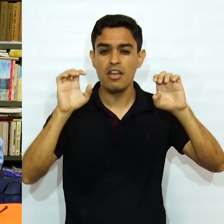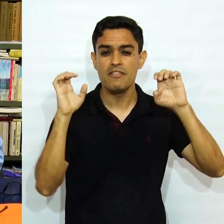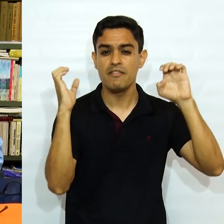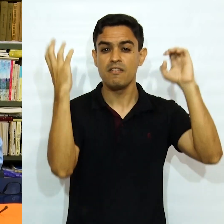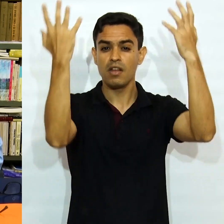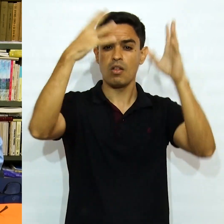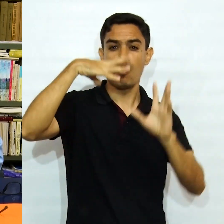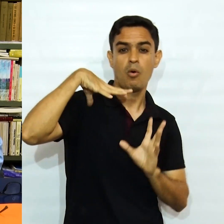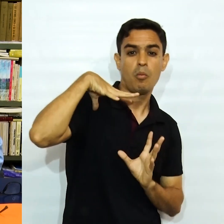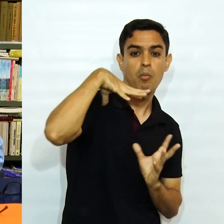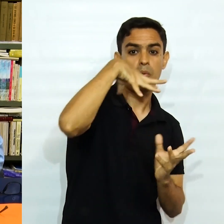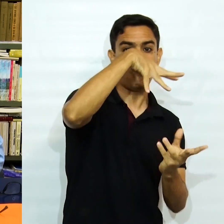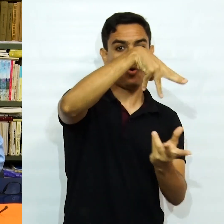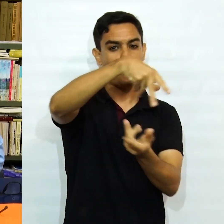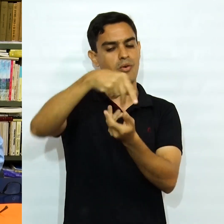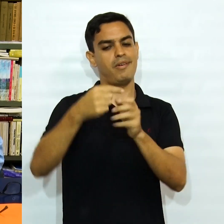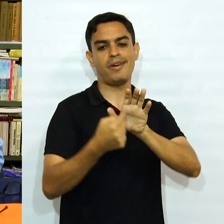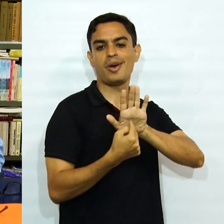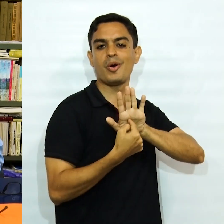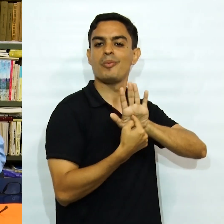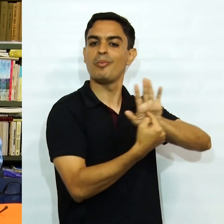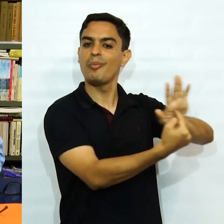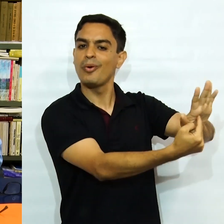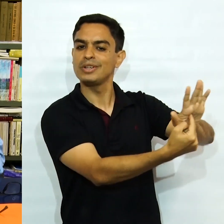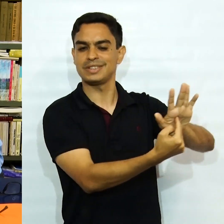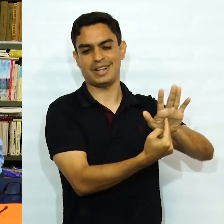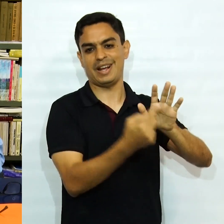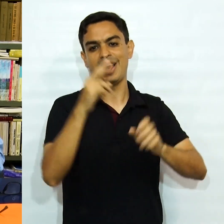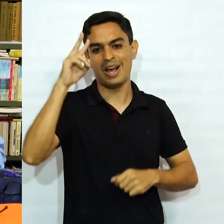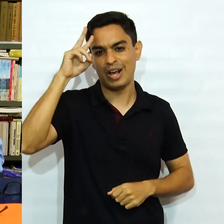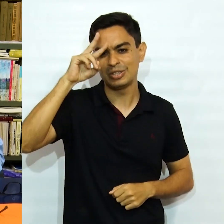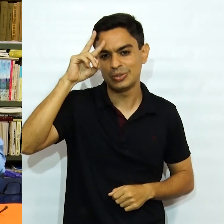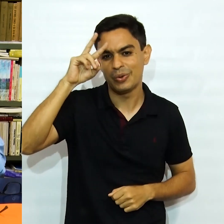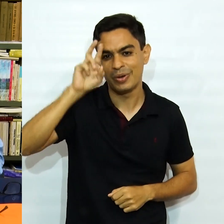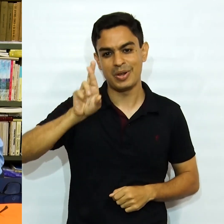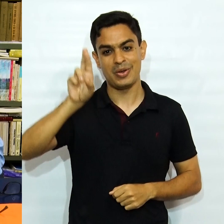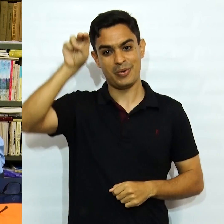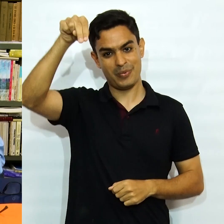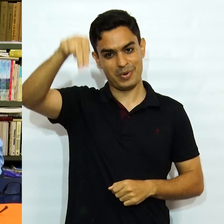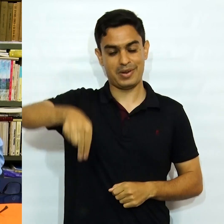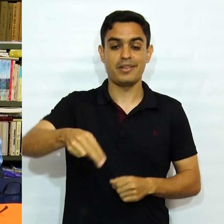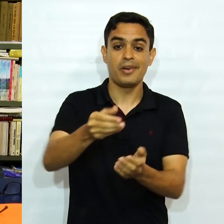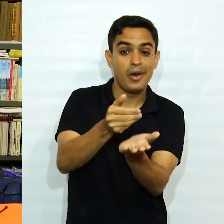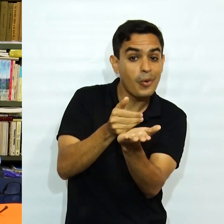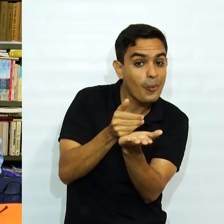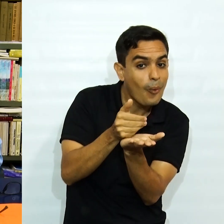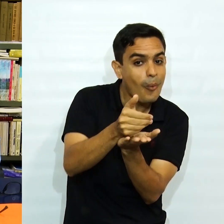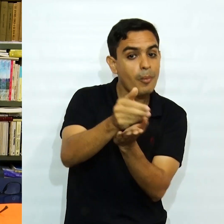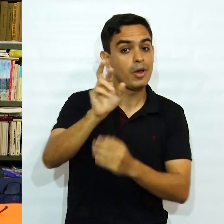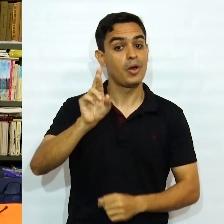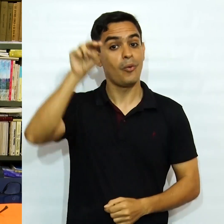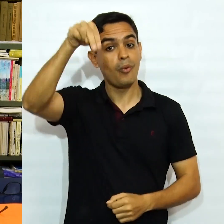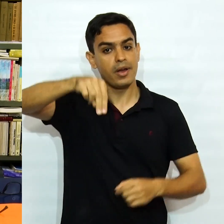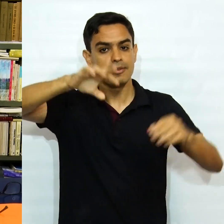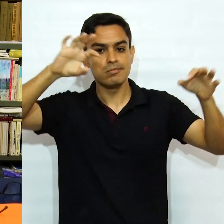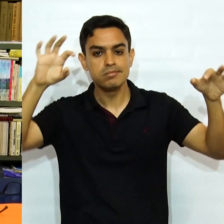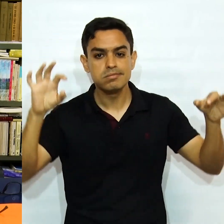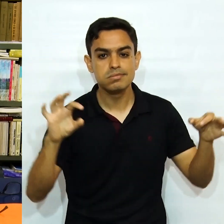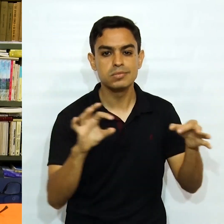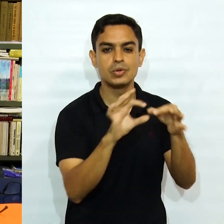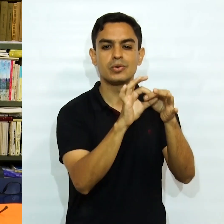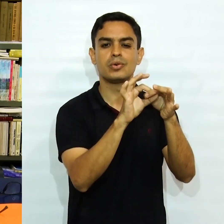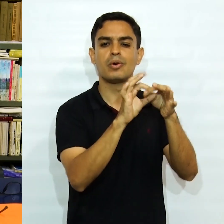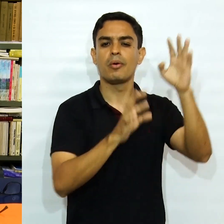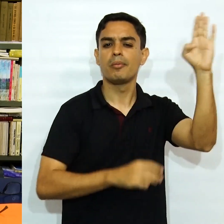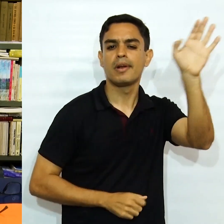a grande exposição internacional que cuja a ideia era mostrar o Brasil ao mundo e o Rio Grande do Norte passa a fazer parte disso